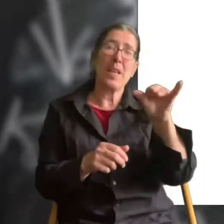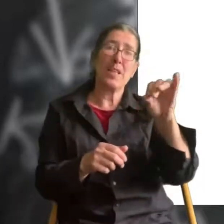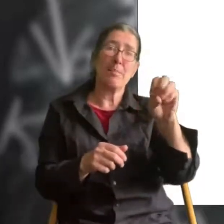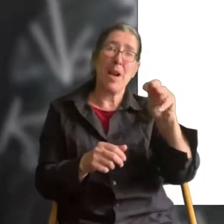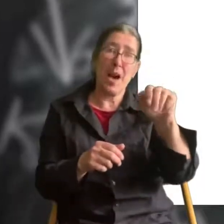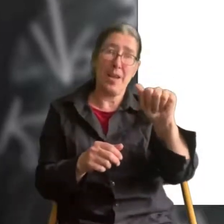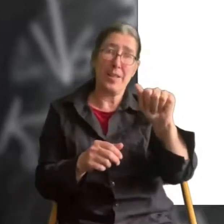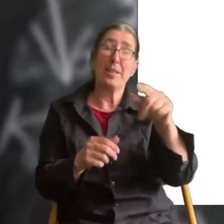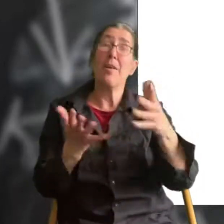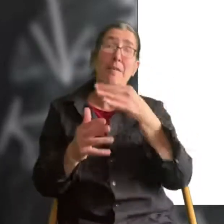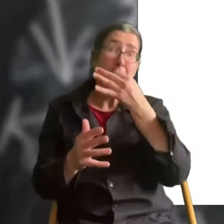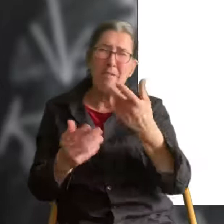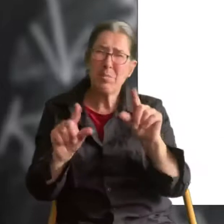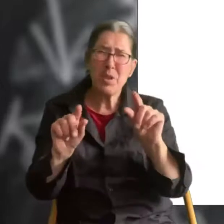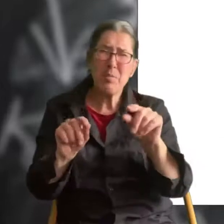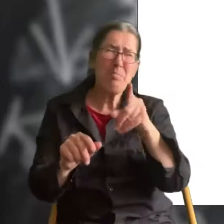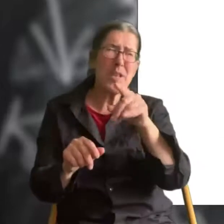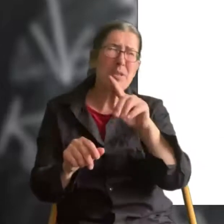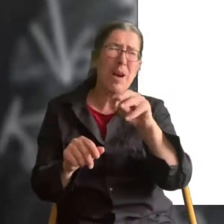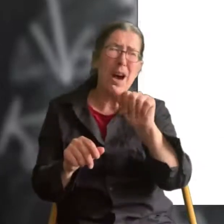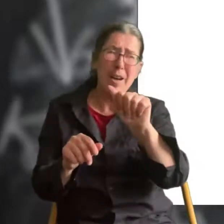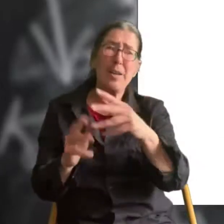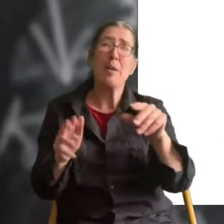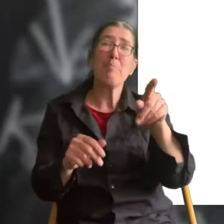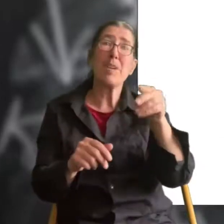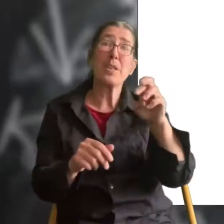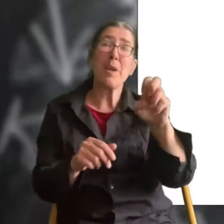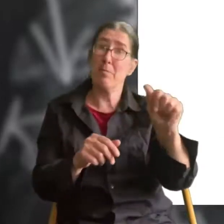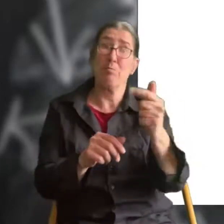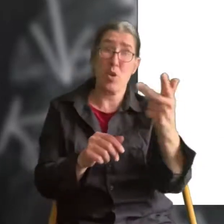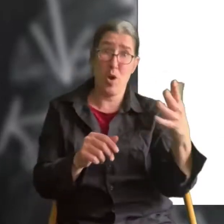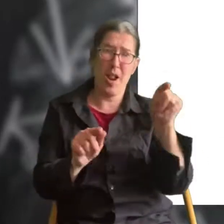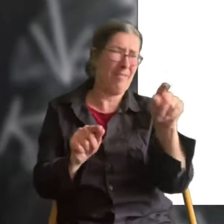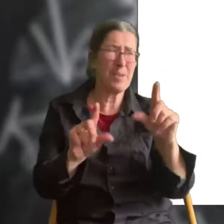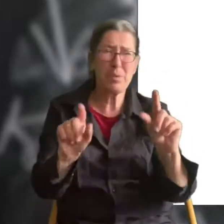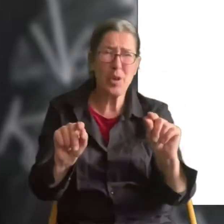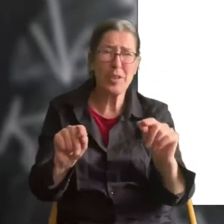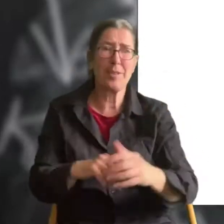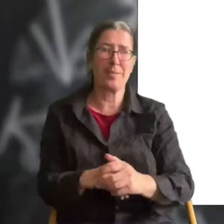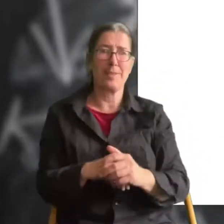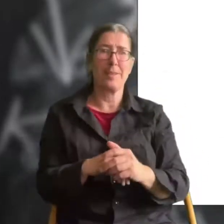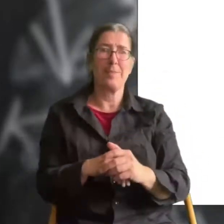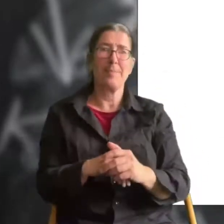Die Frage ist, was ist ein Prisma oder was sind Prismen? Prismen ist der Plural.